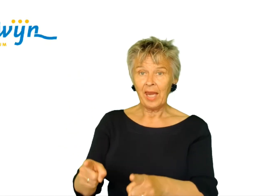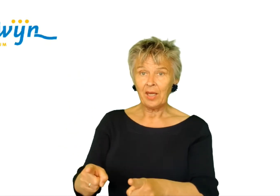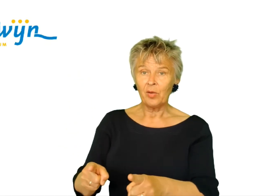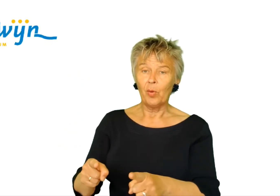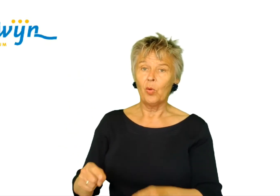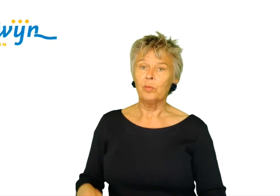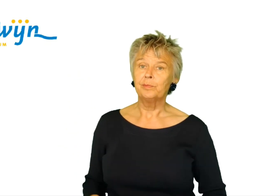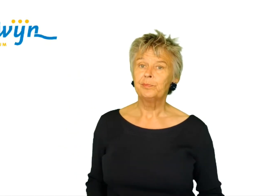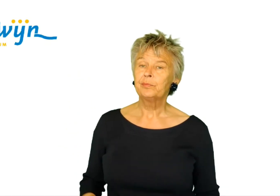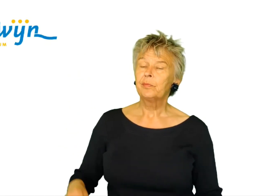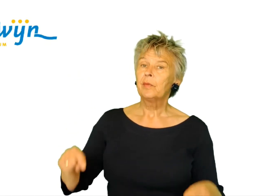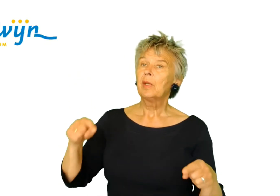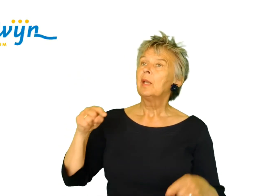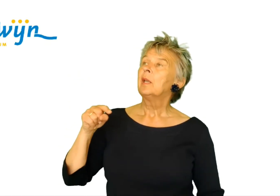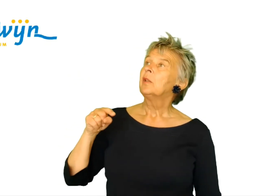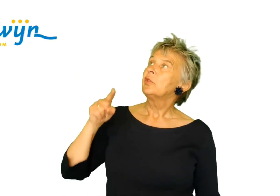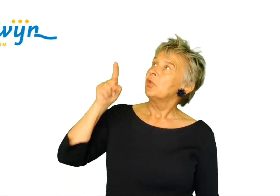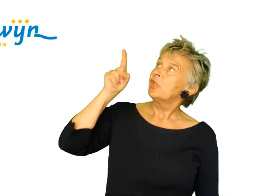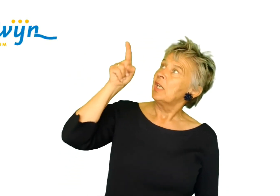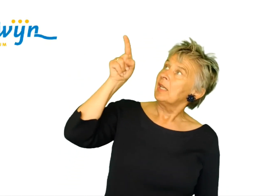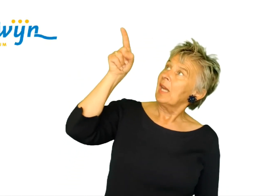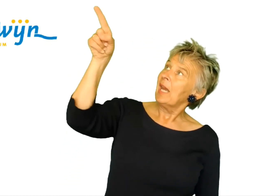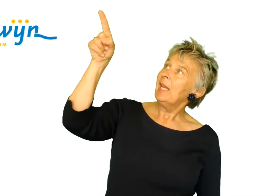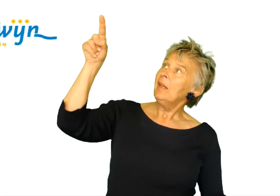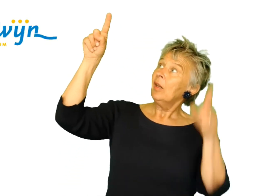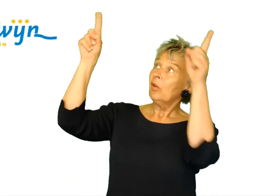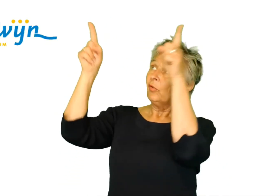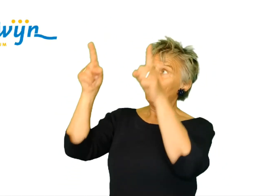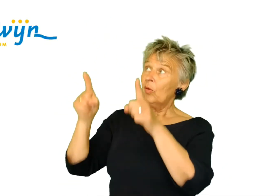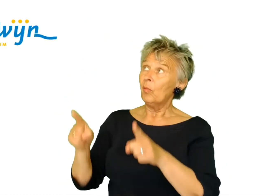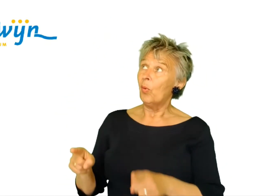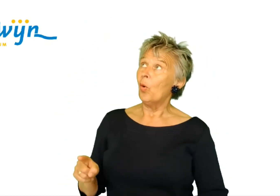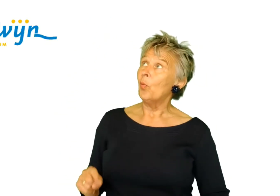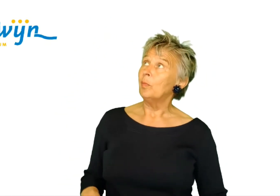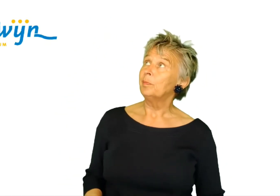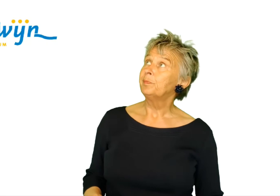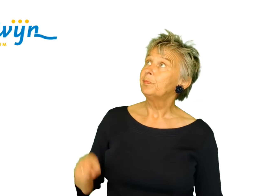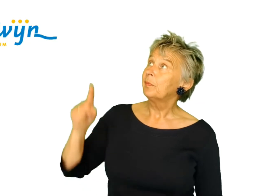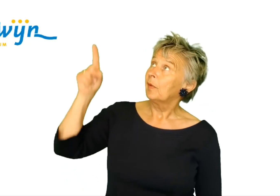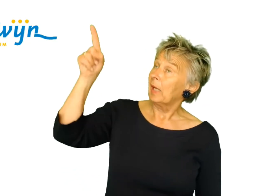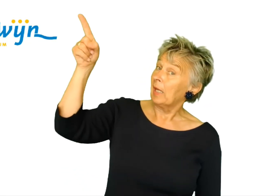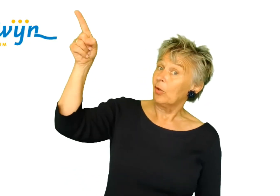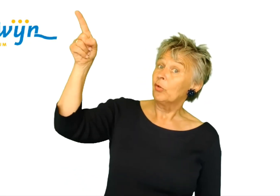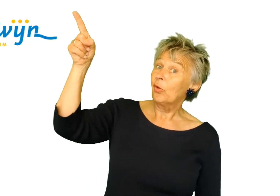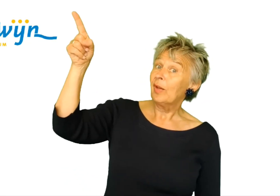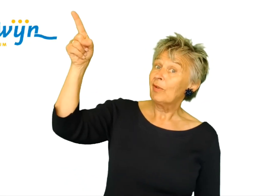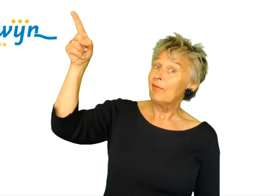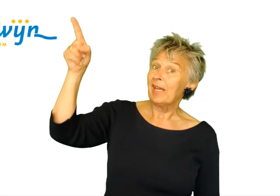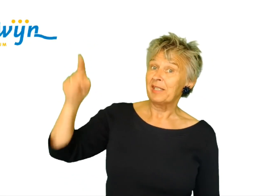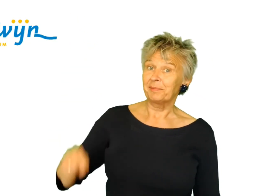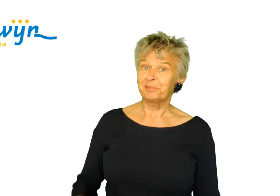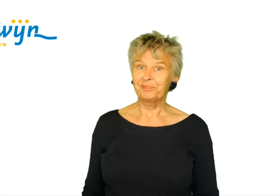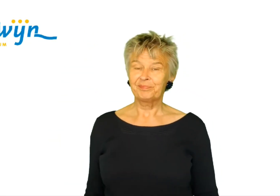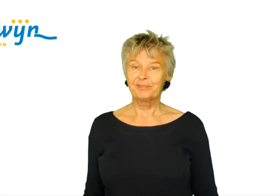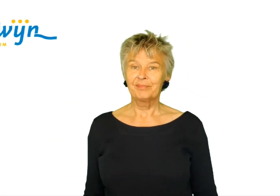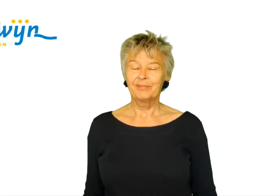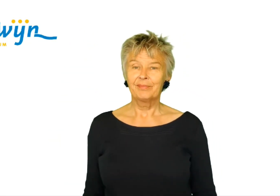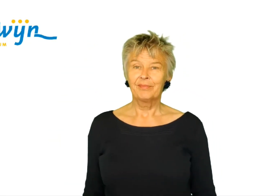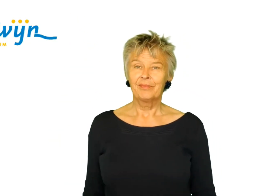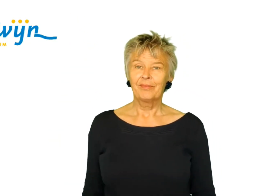getekende boom. Ze zit in de boom. En je kunt er nog even naar wijzen.